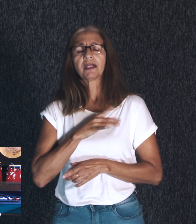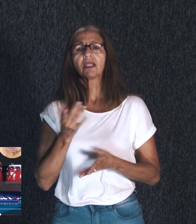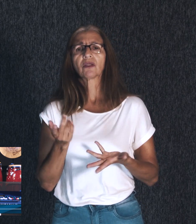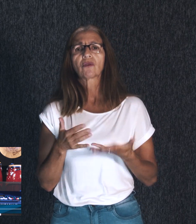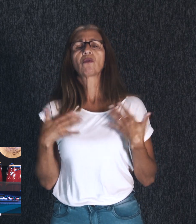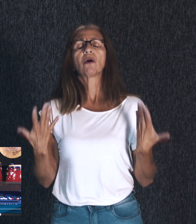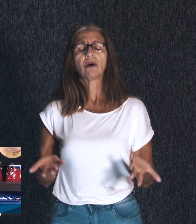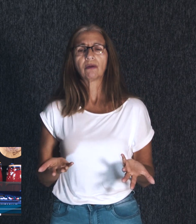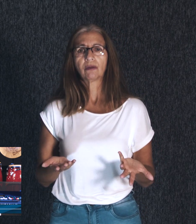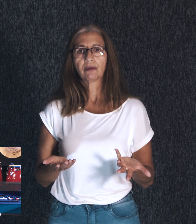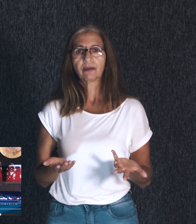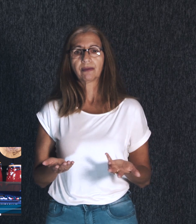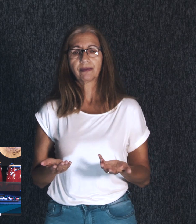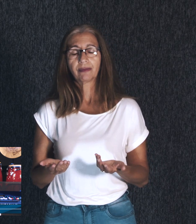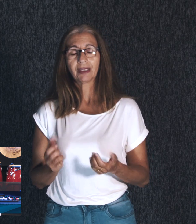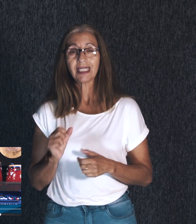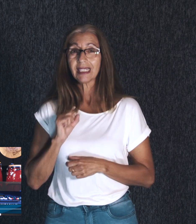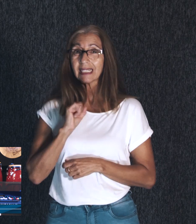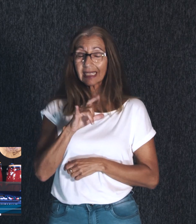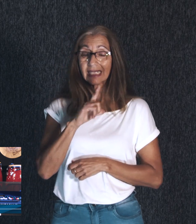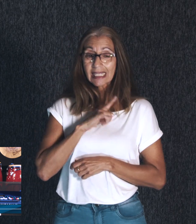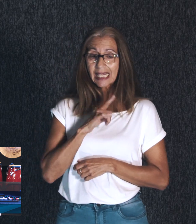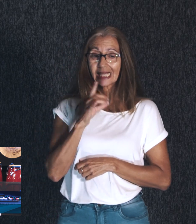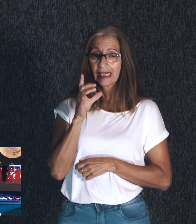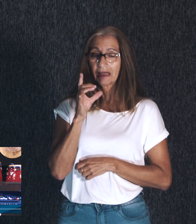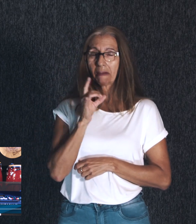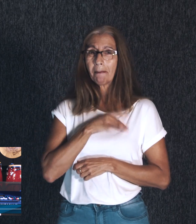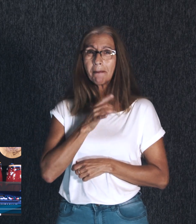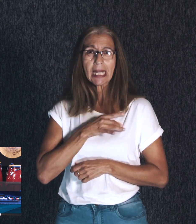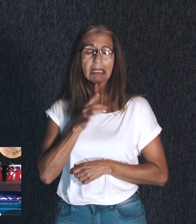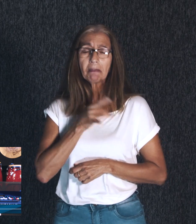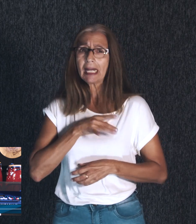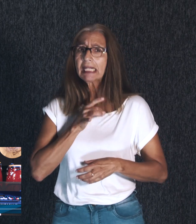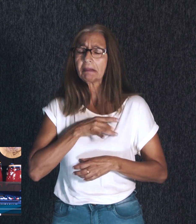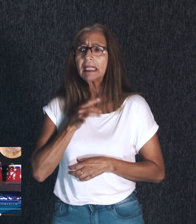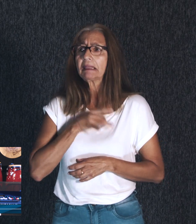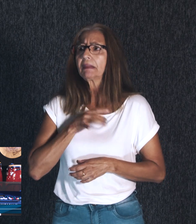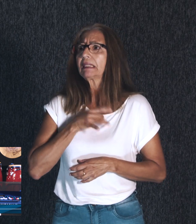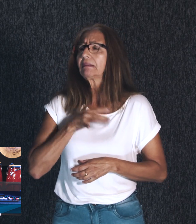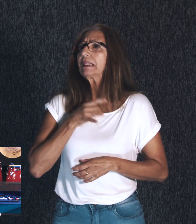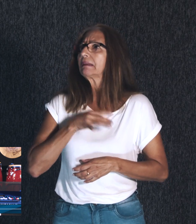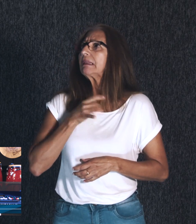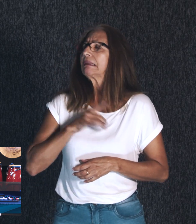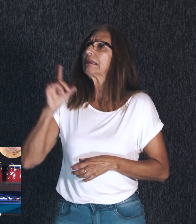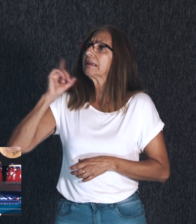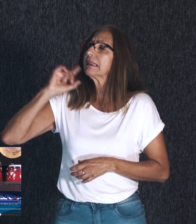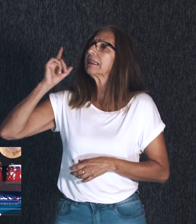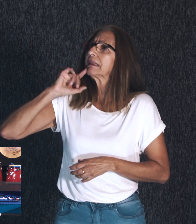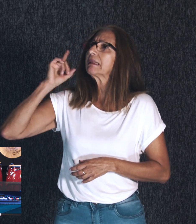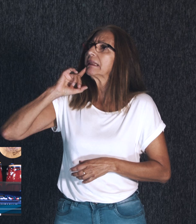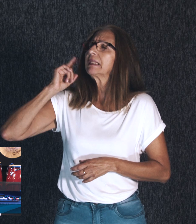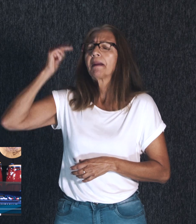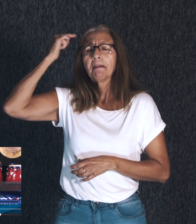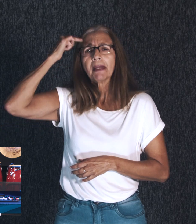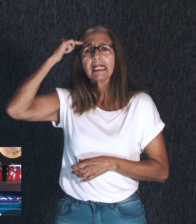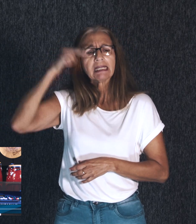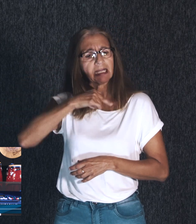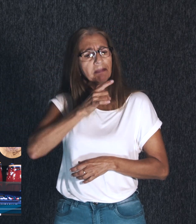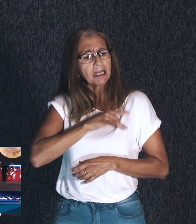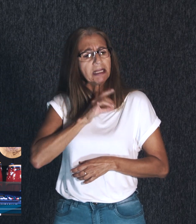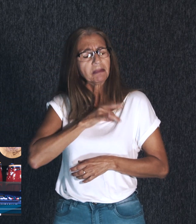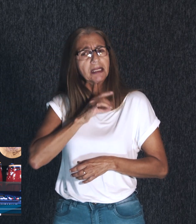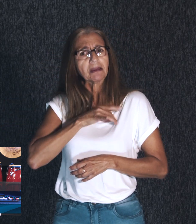problema real é viver medos crônicos, que podem debilitar uma pessoa tanto